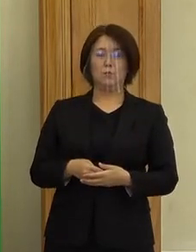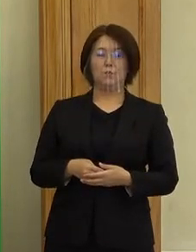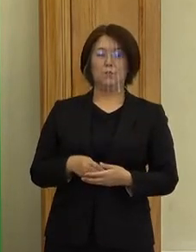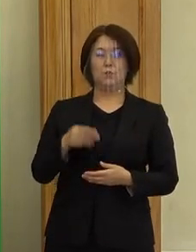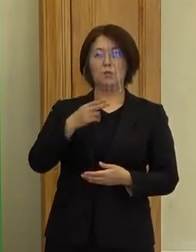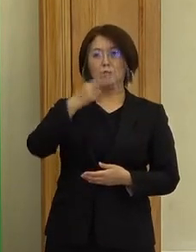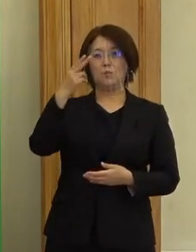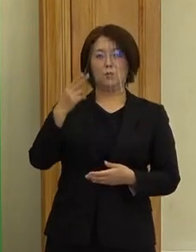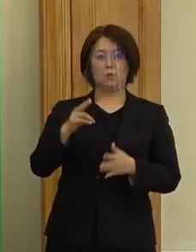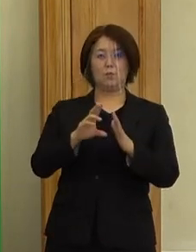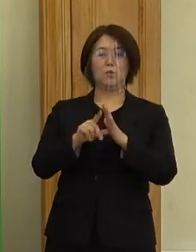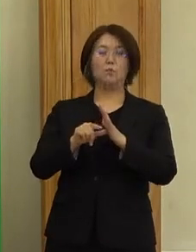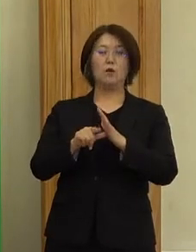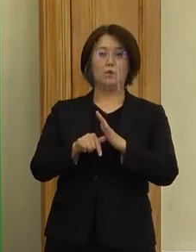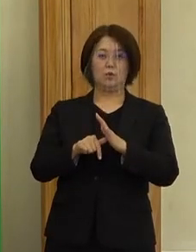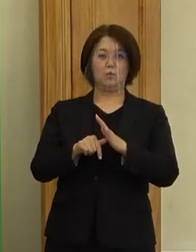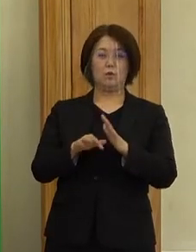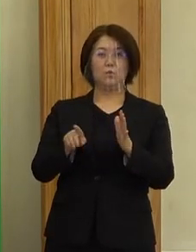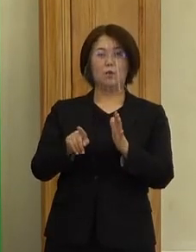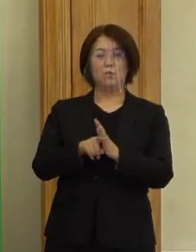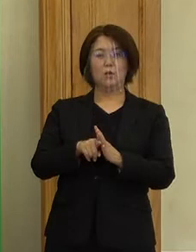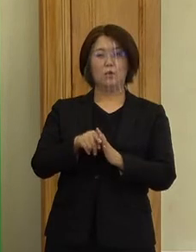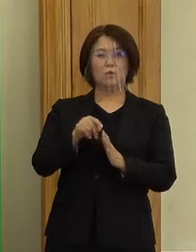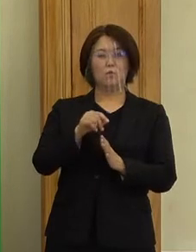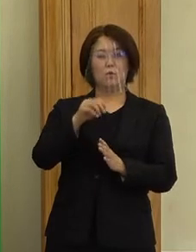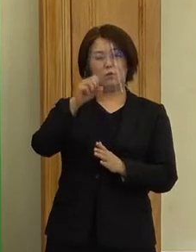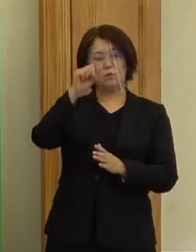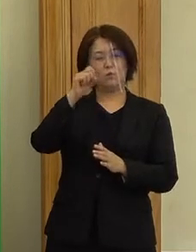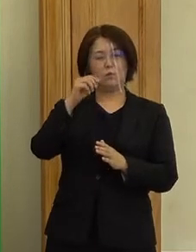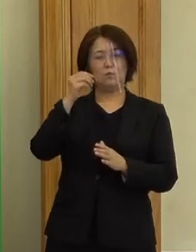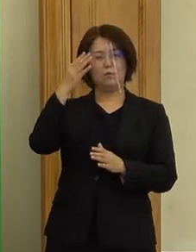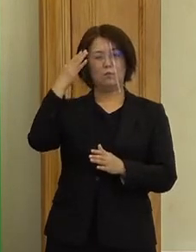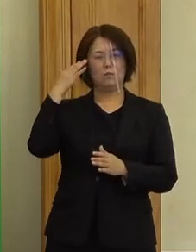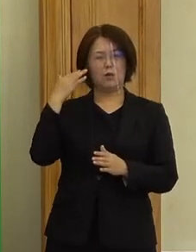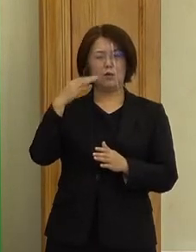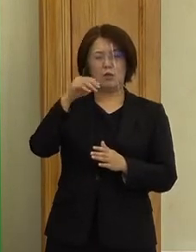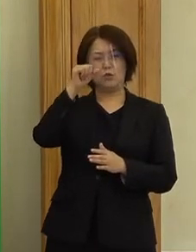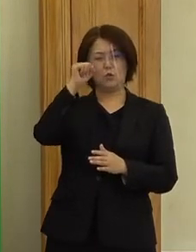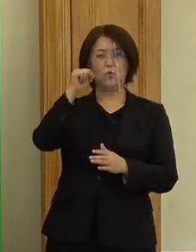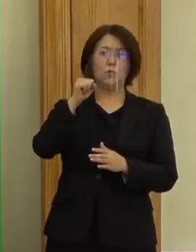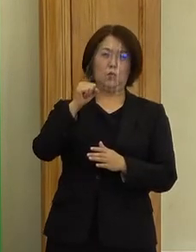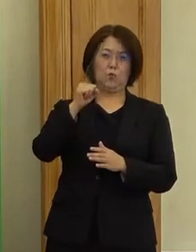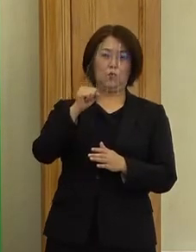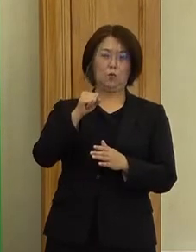従来よりですが、熱中症予防の観点から気温や湿度が高いときには